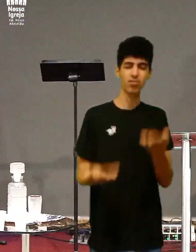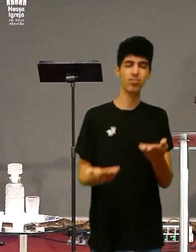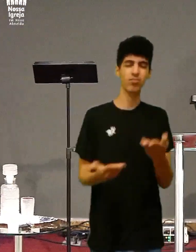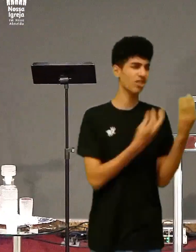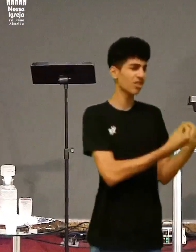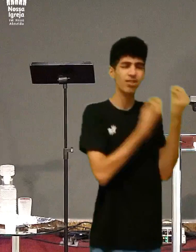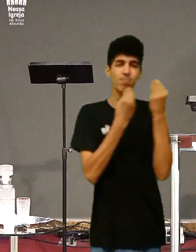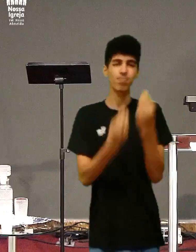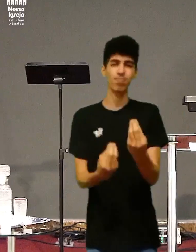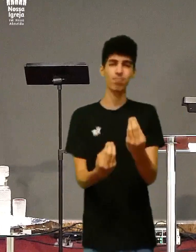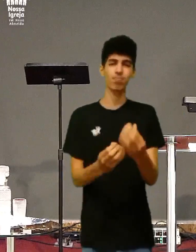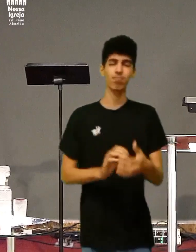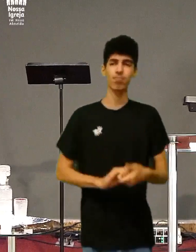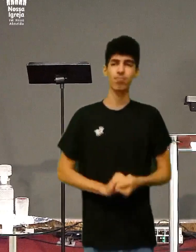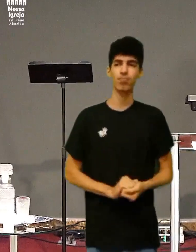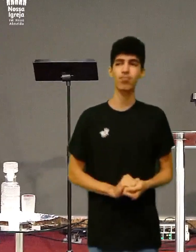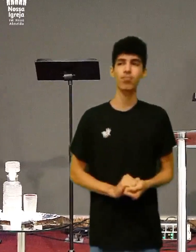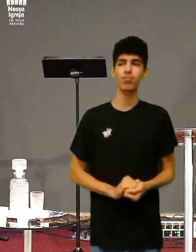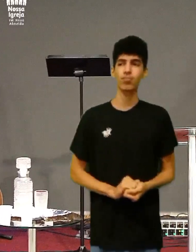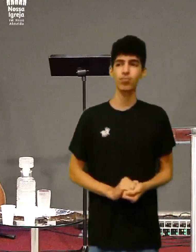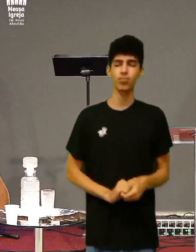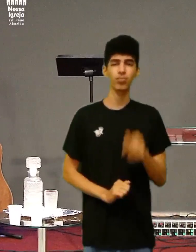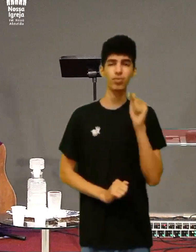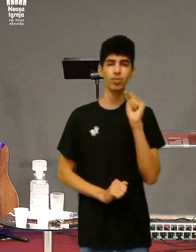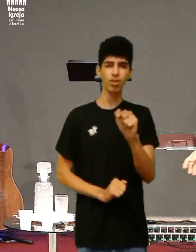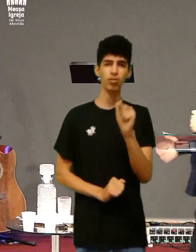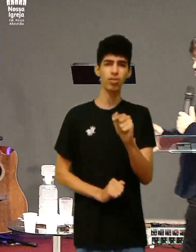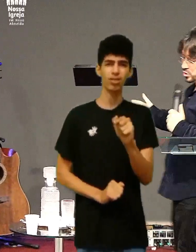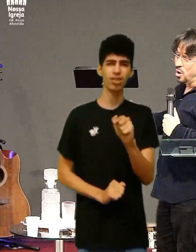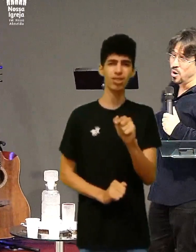Fala para Ele, se você é o osso seco, fala para Ele,